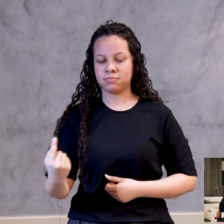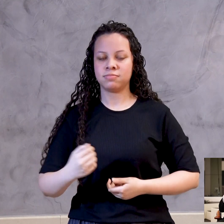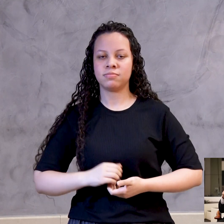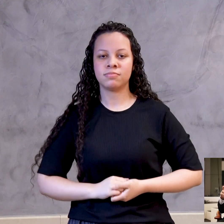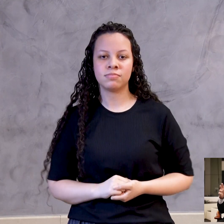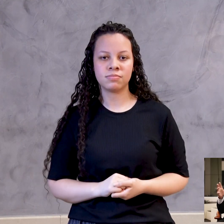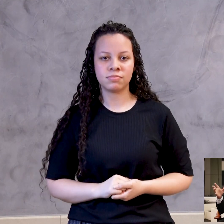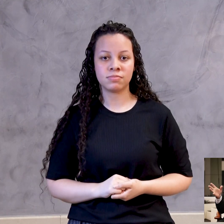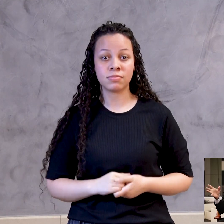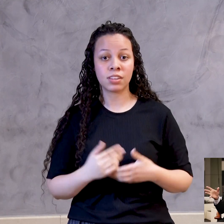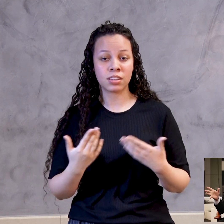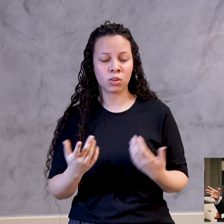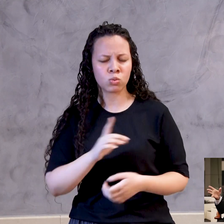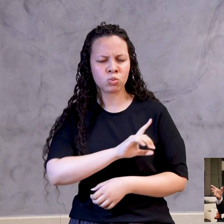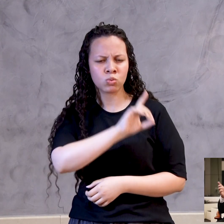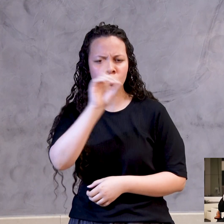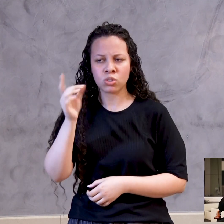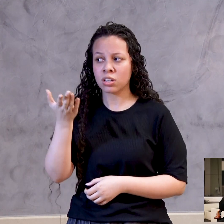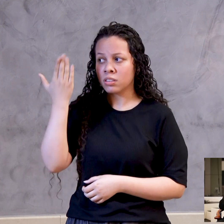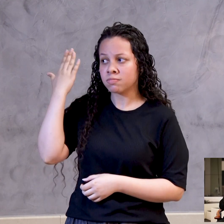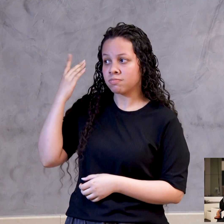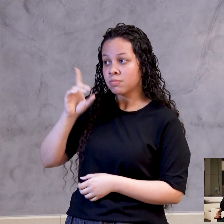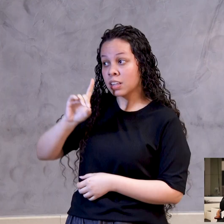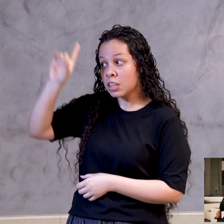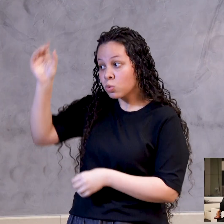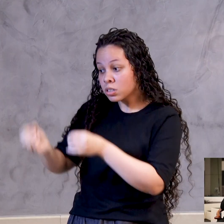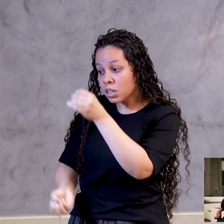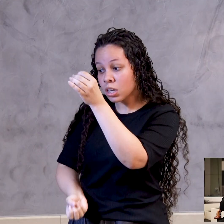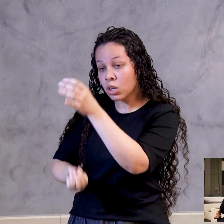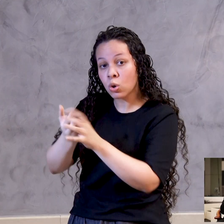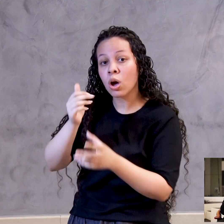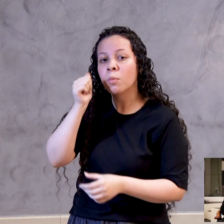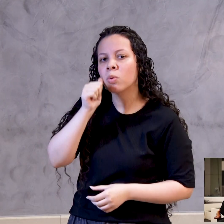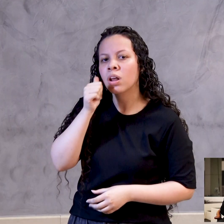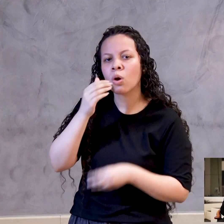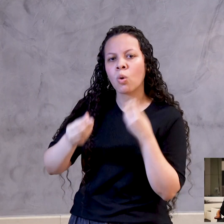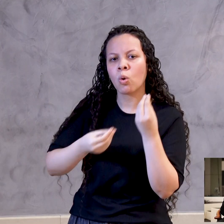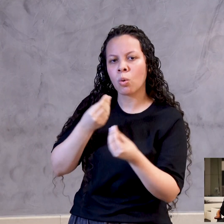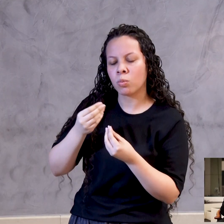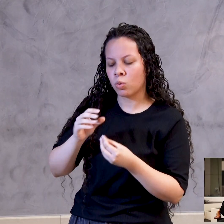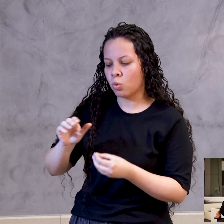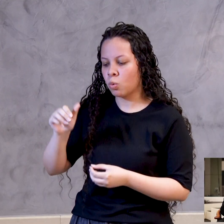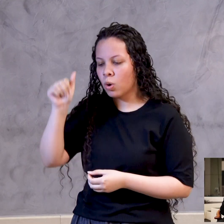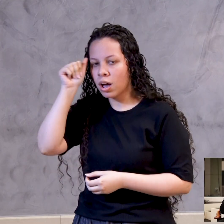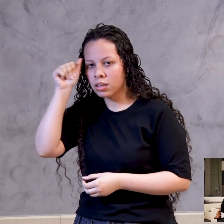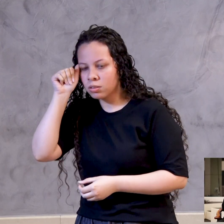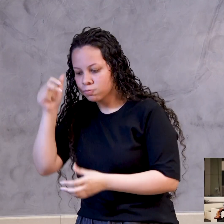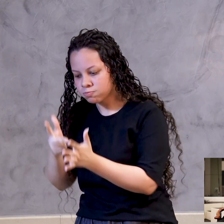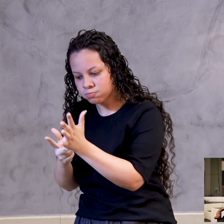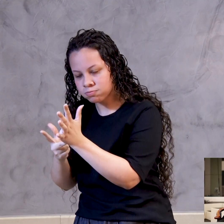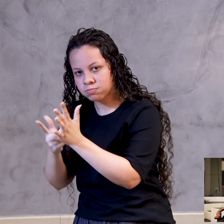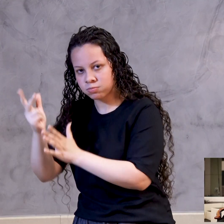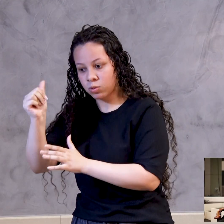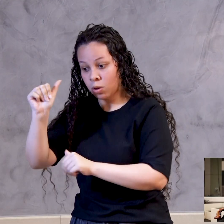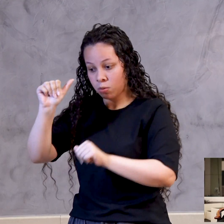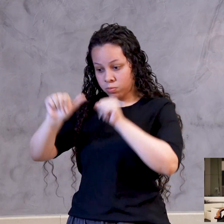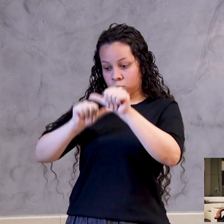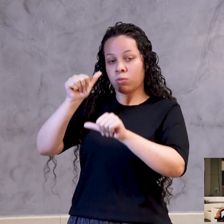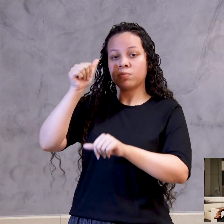No dia que Deus formou a mulher, ele tirou a mulher do homem. Mas